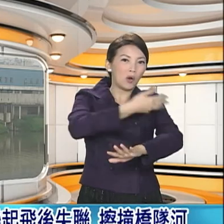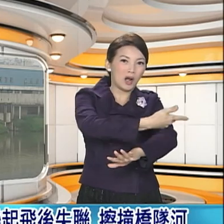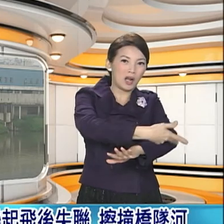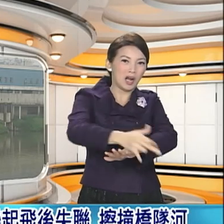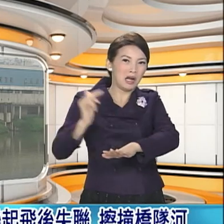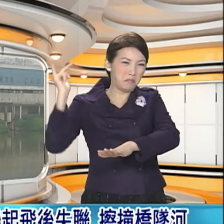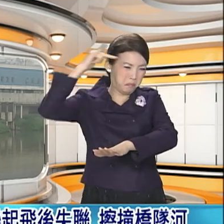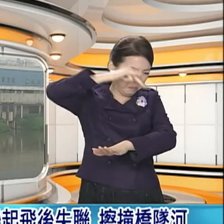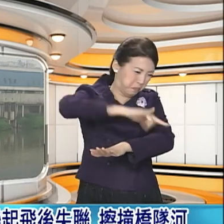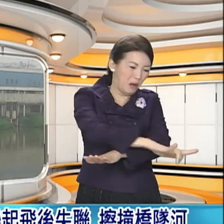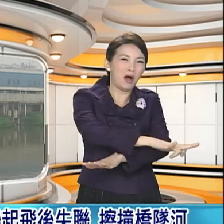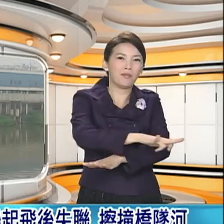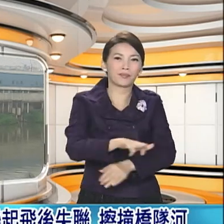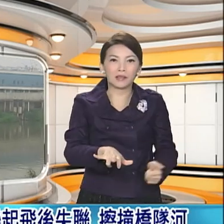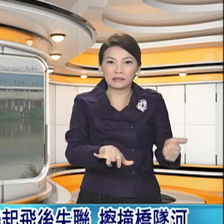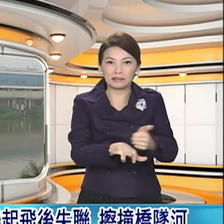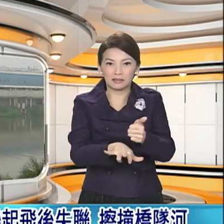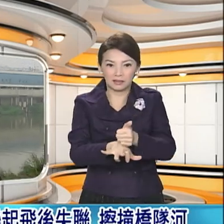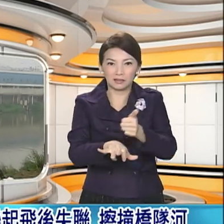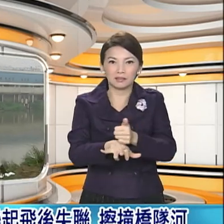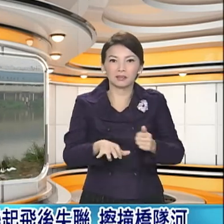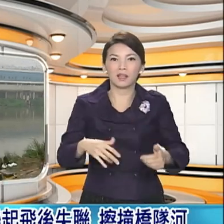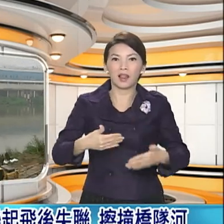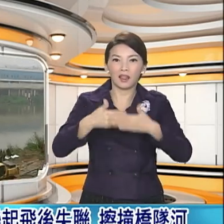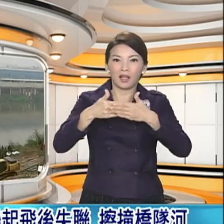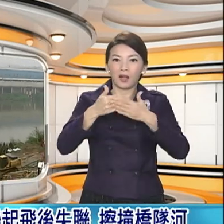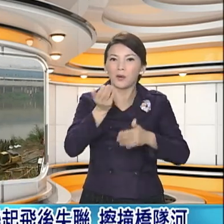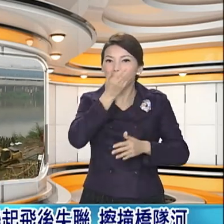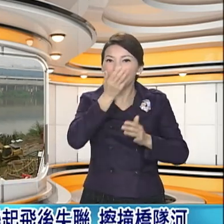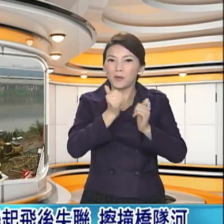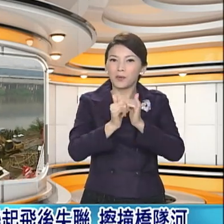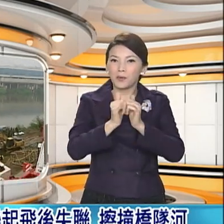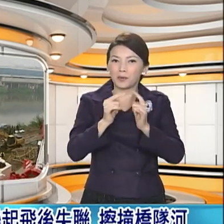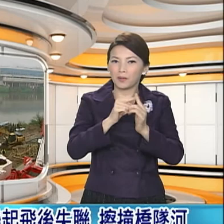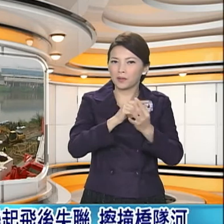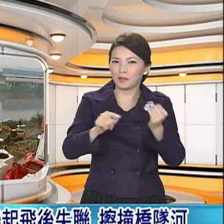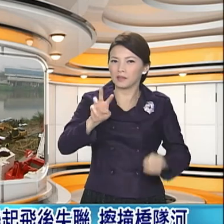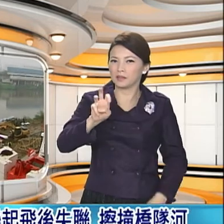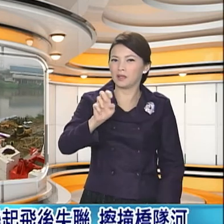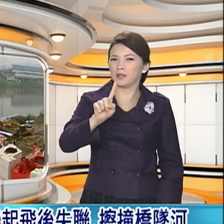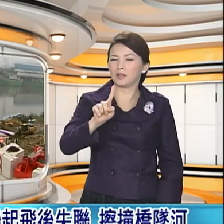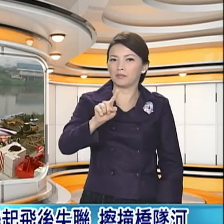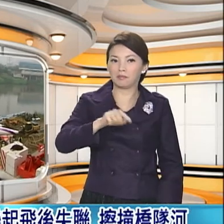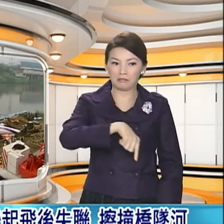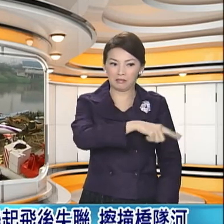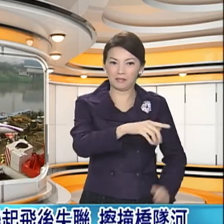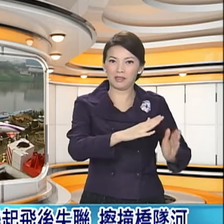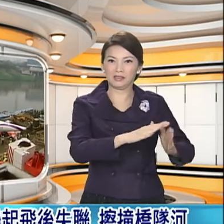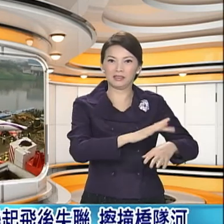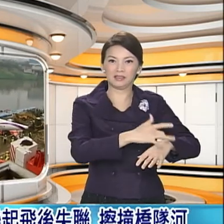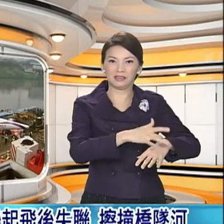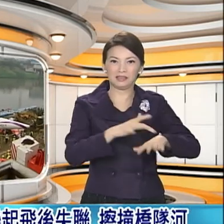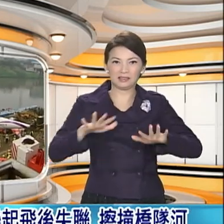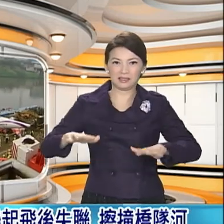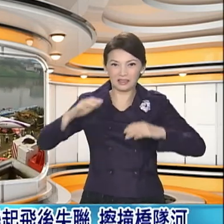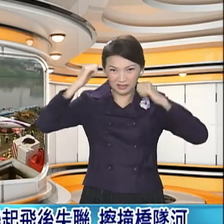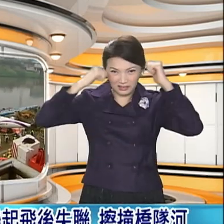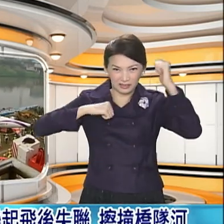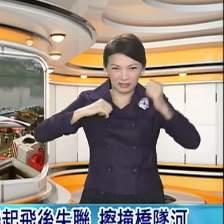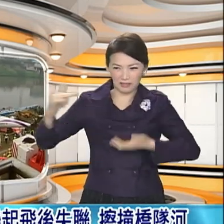在基隆河上。而机上有31名是大陆游客，今天上午陆客的家属也会